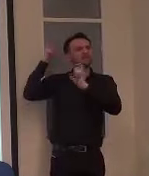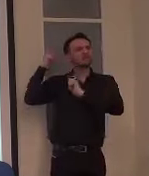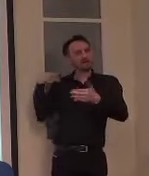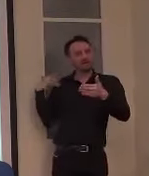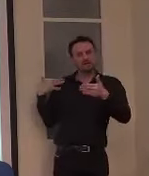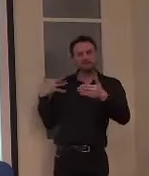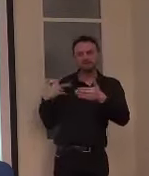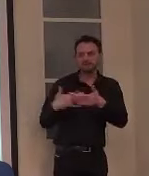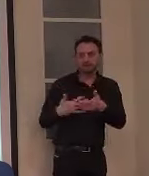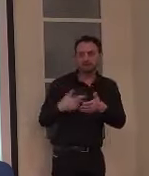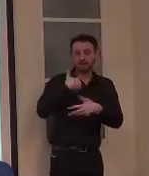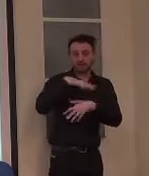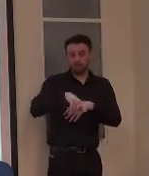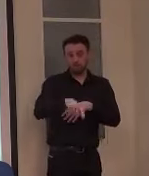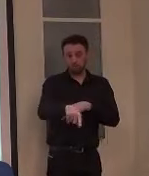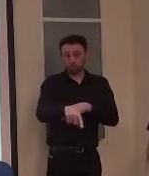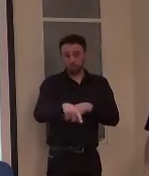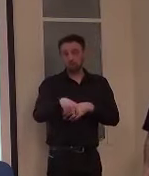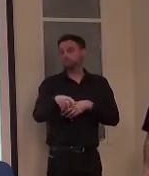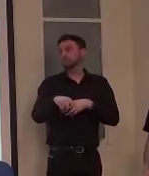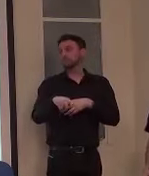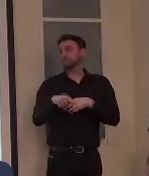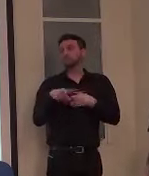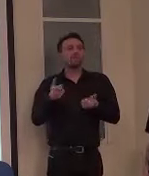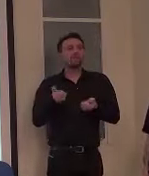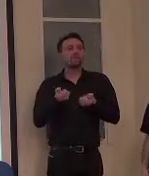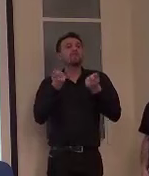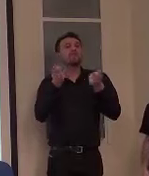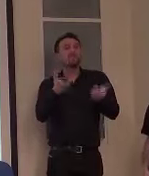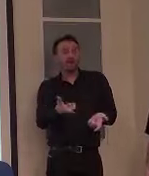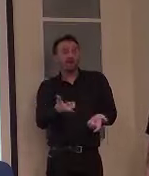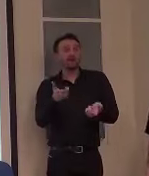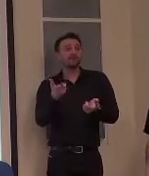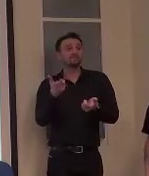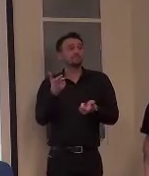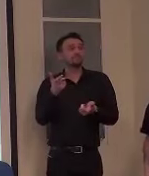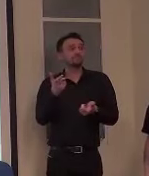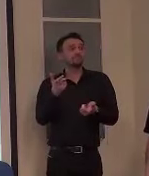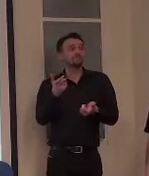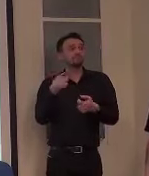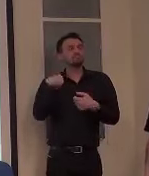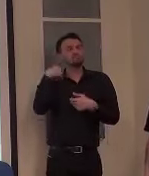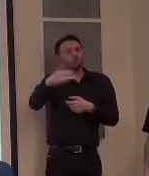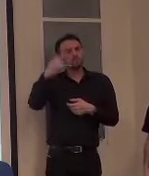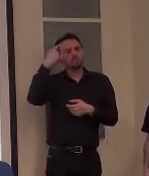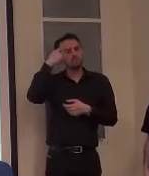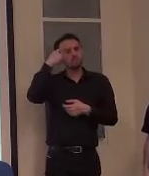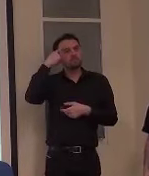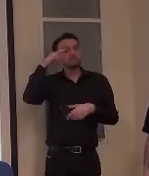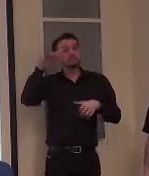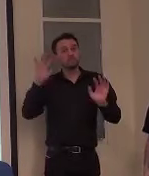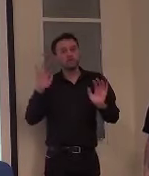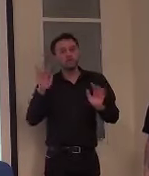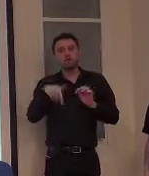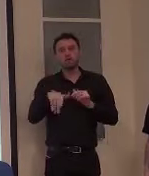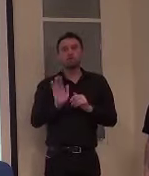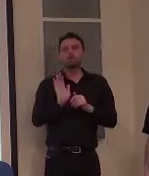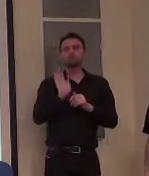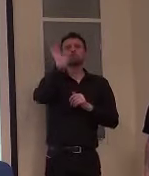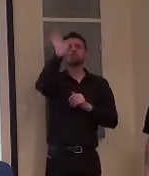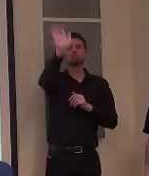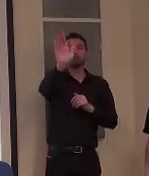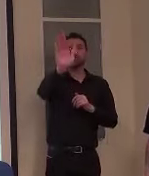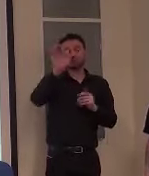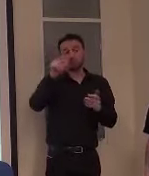de este alumno y esto le posibilita entonces después repensar su futuro conocer